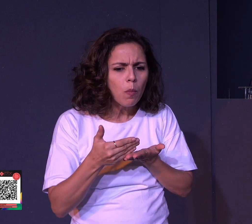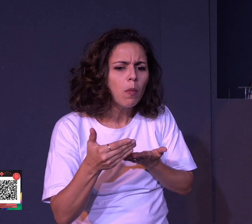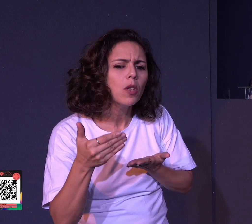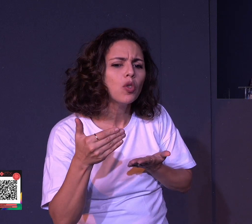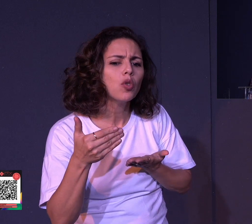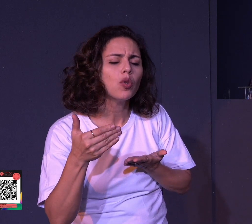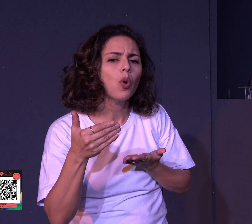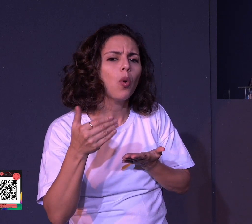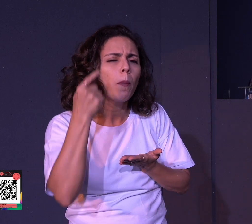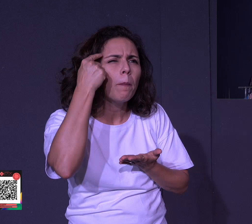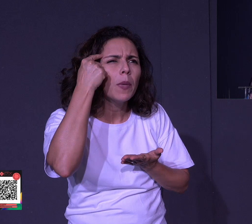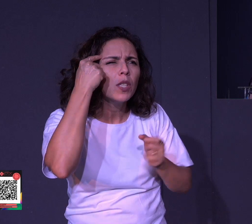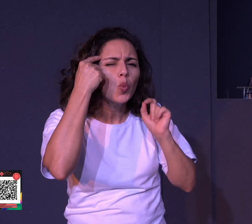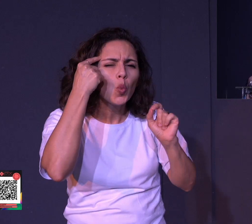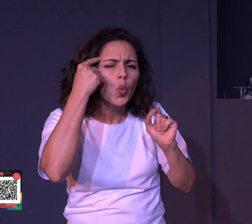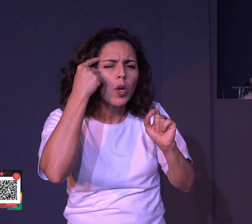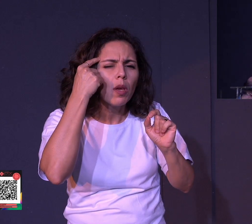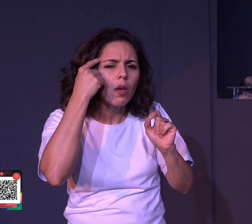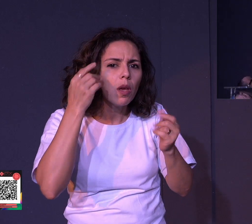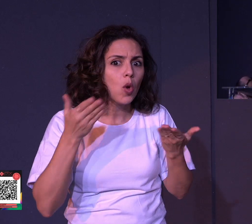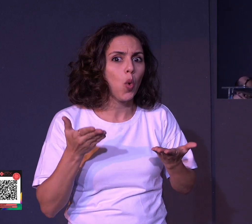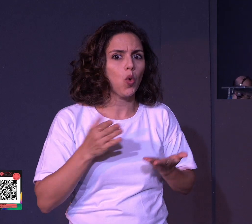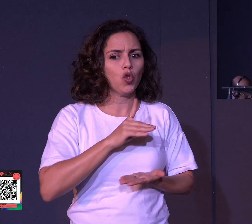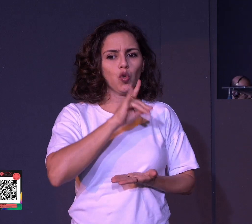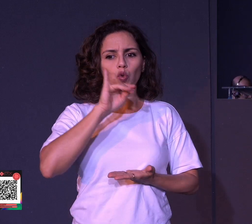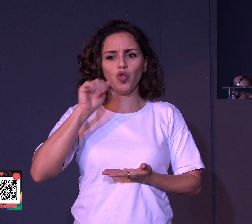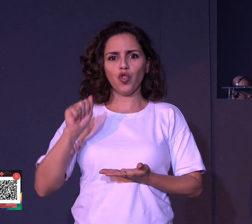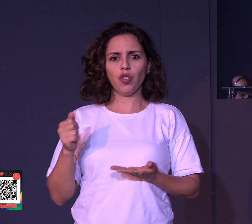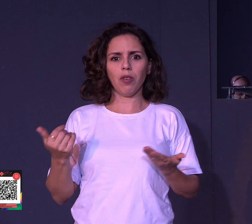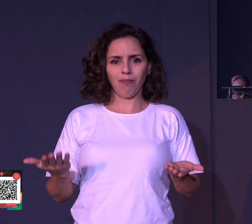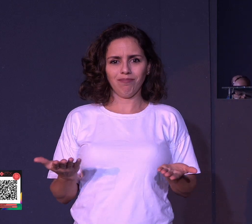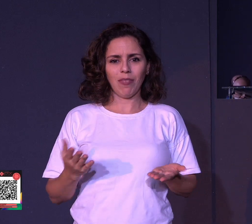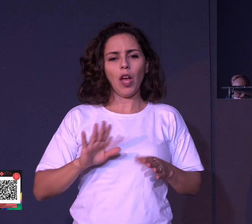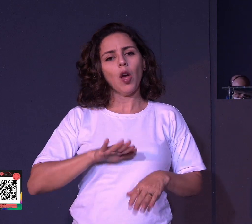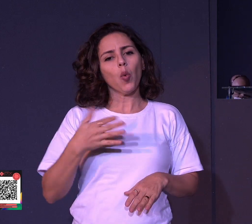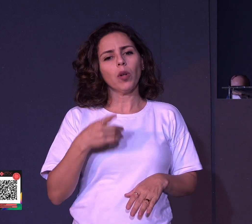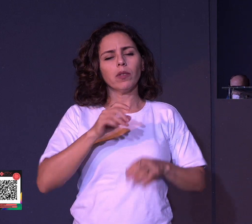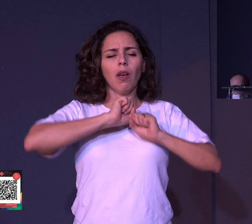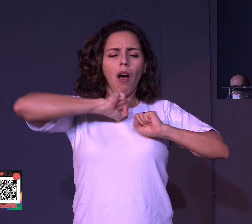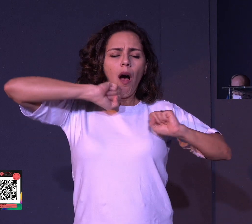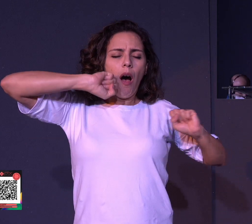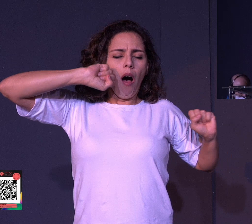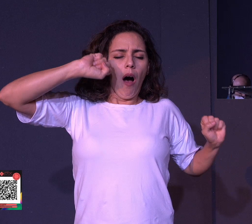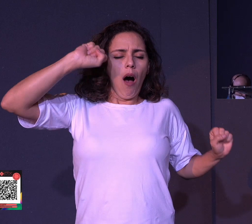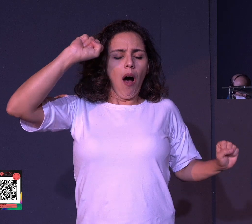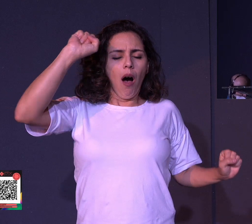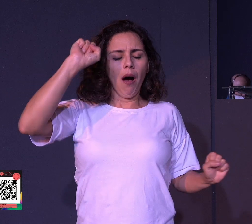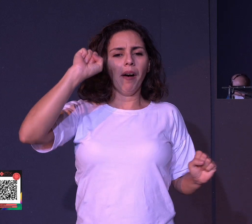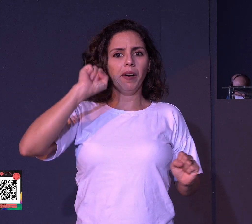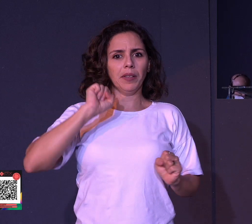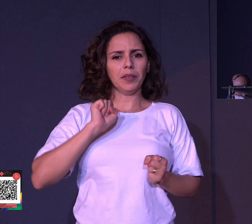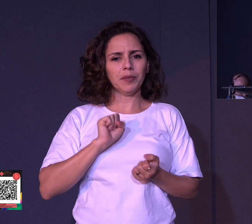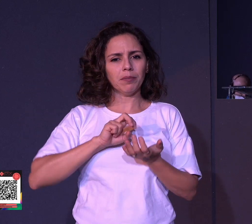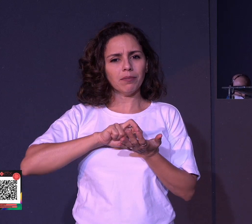Ao acordar e botar seus pés para fora da cama, você alimentou a sua mente